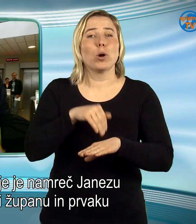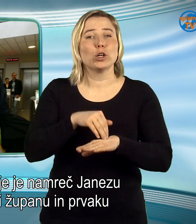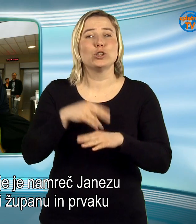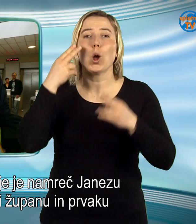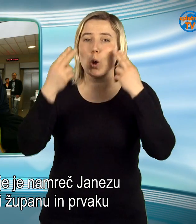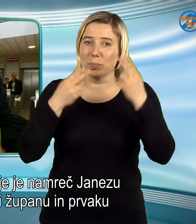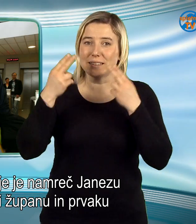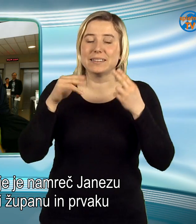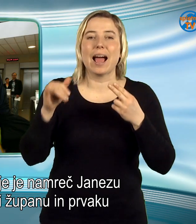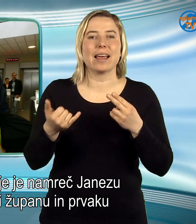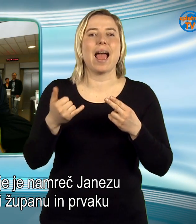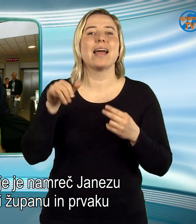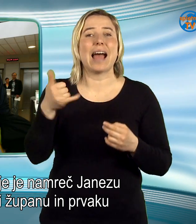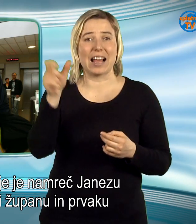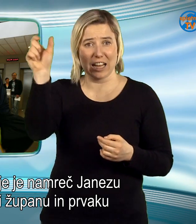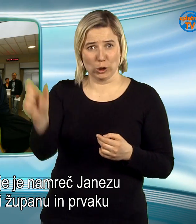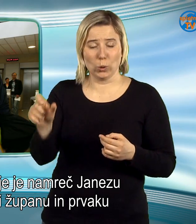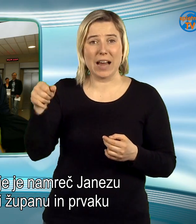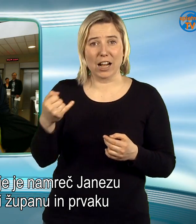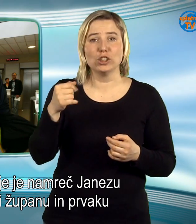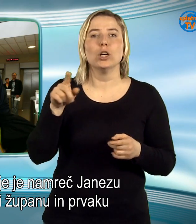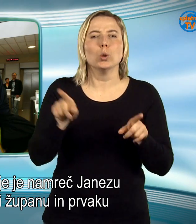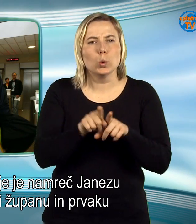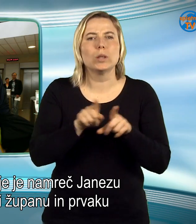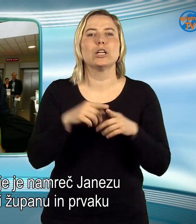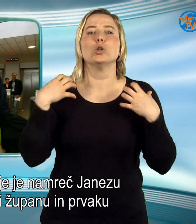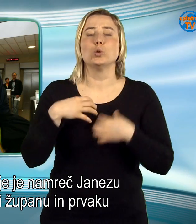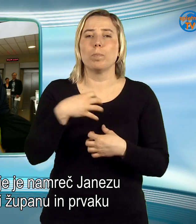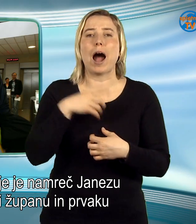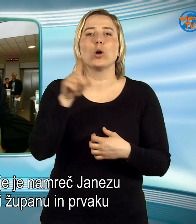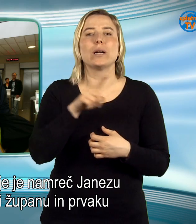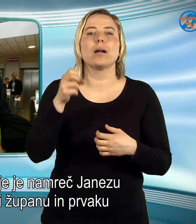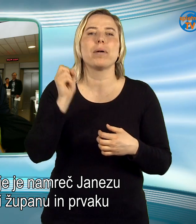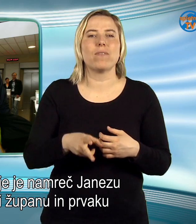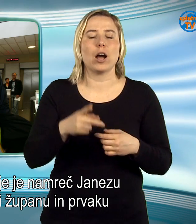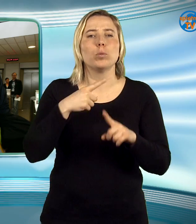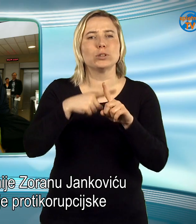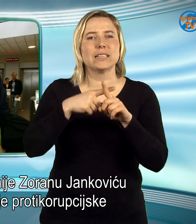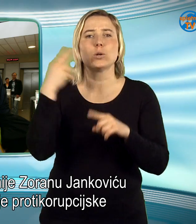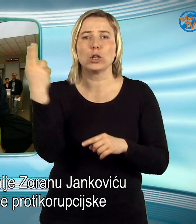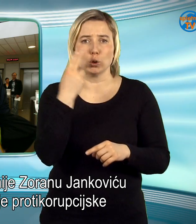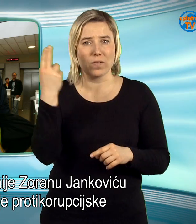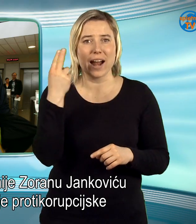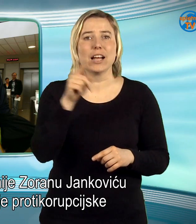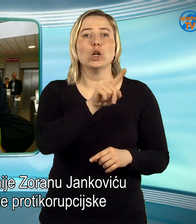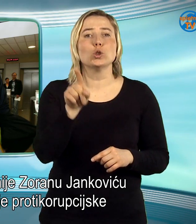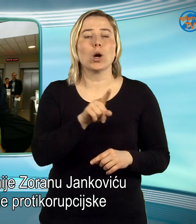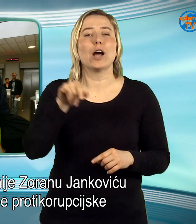Poročilo komisije je namreč Janezu Janši, kot tudi županu in prvaku Pozitivne Slovenije Zoranu